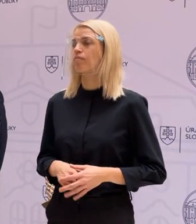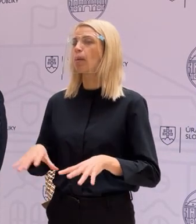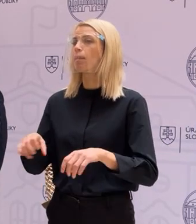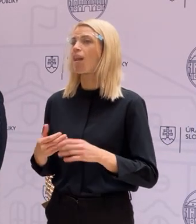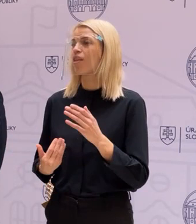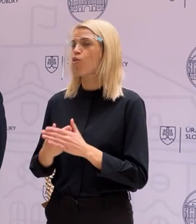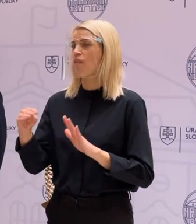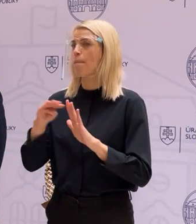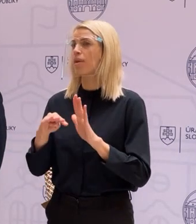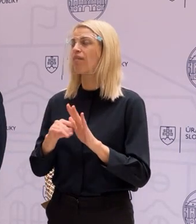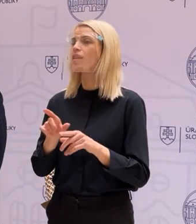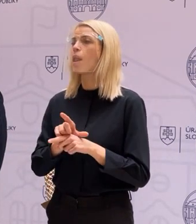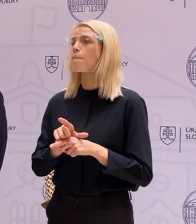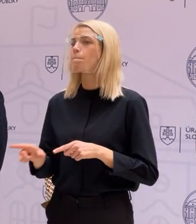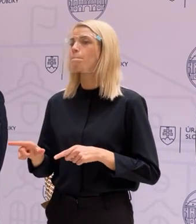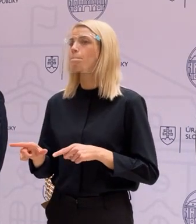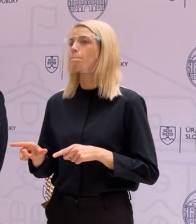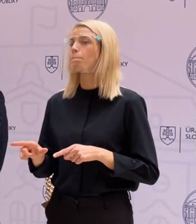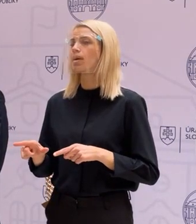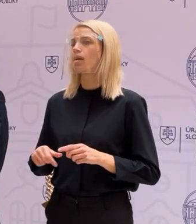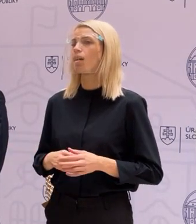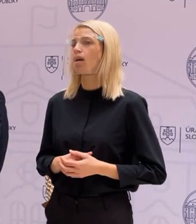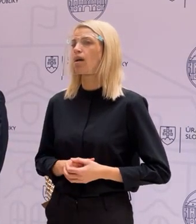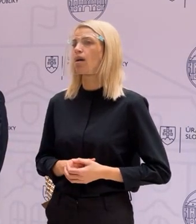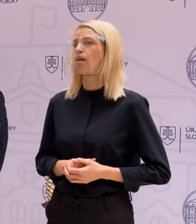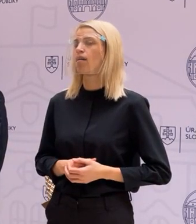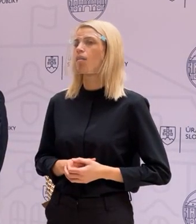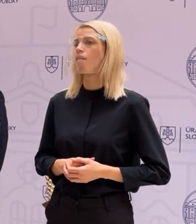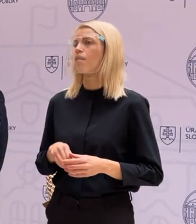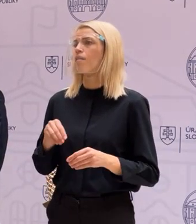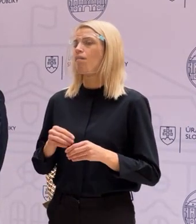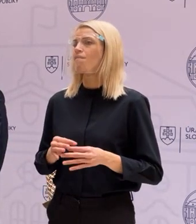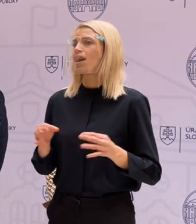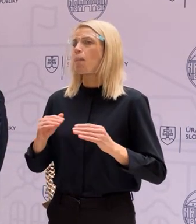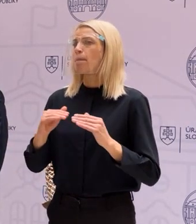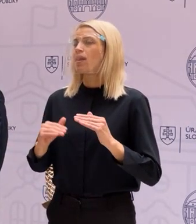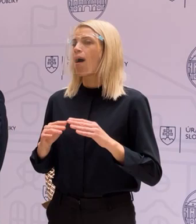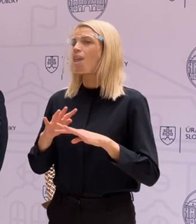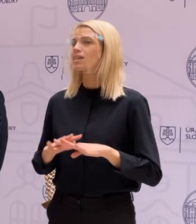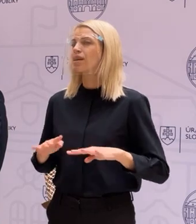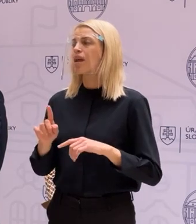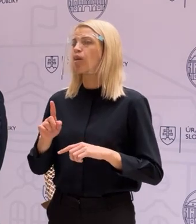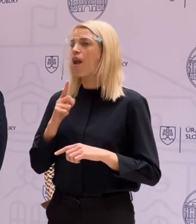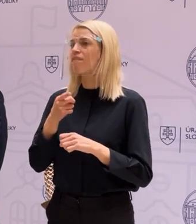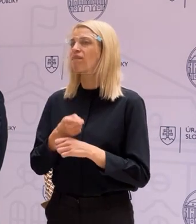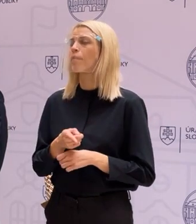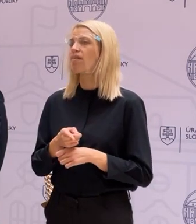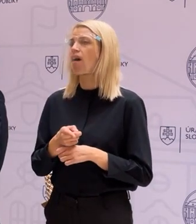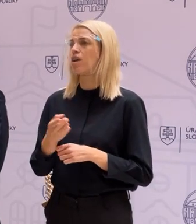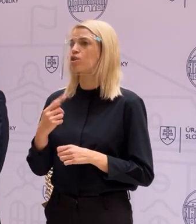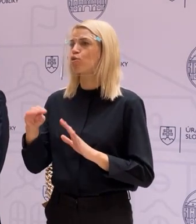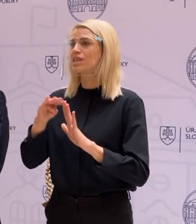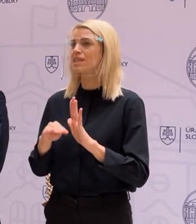nových pravidiel pre konštitúciu verejnej minimálnej siete, ktorá vyplýva zo zákona